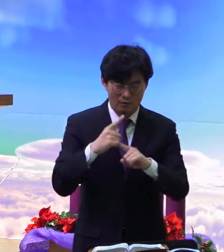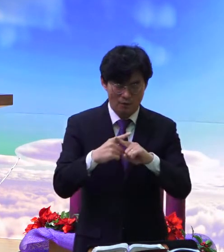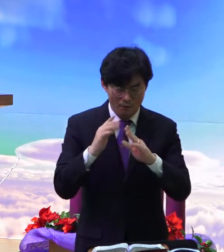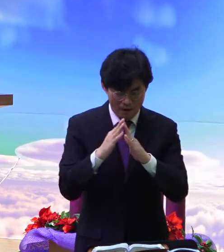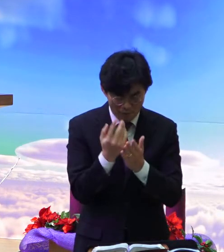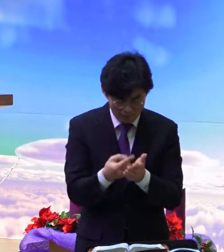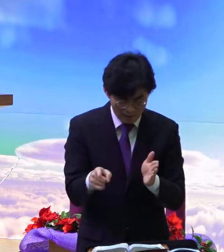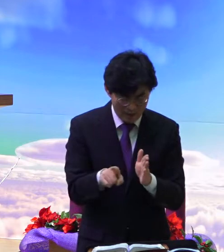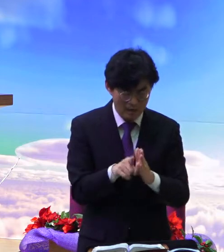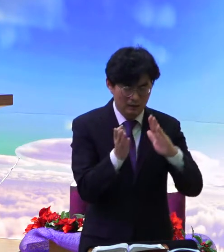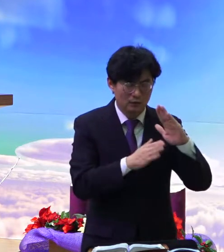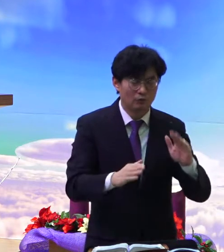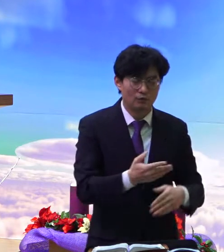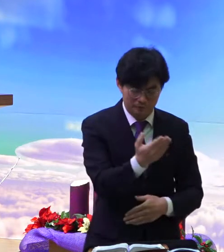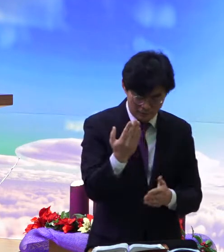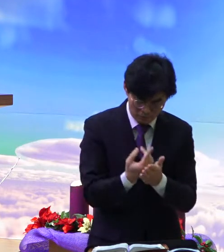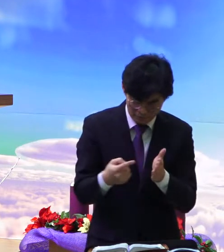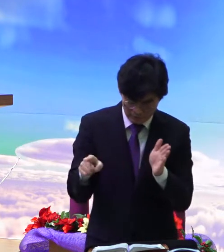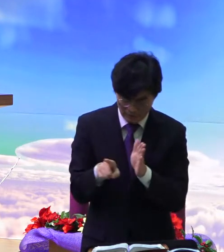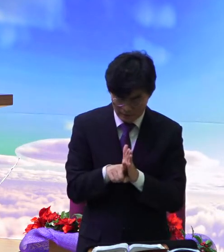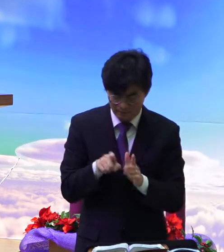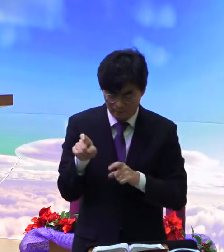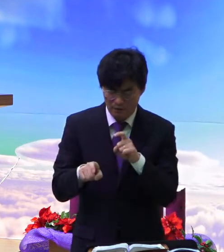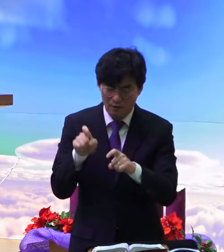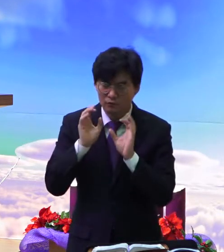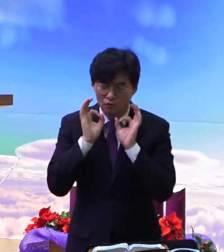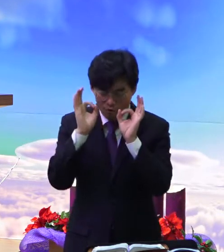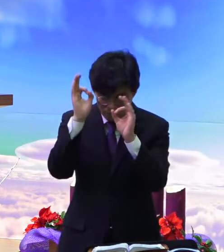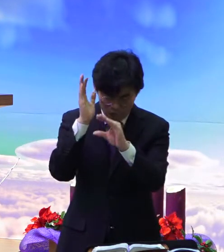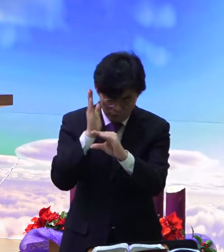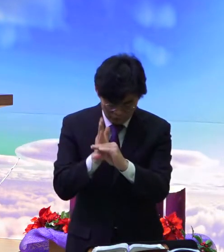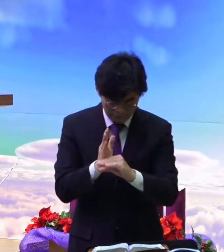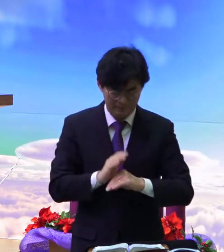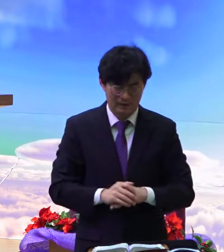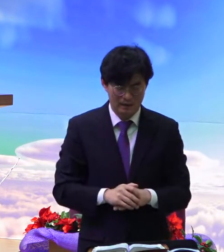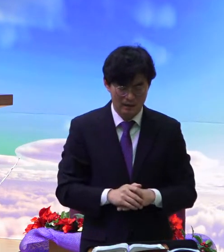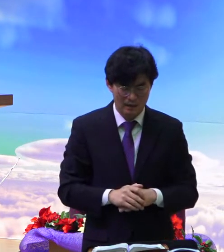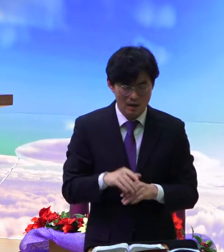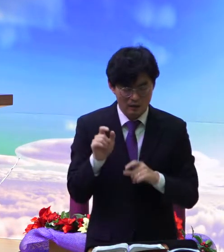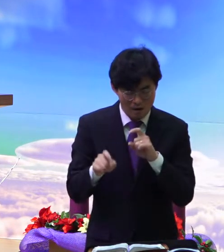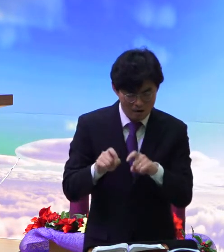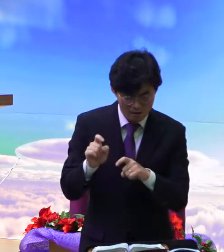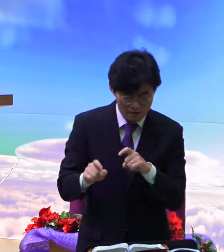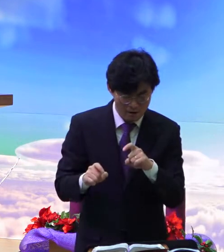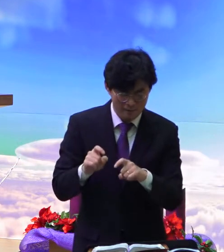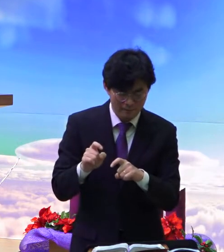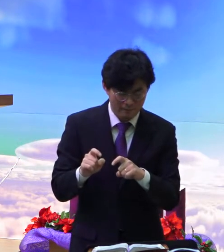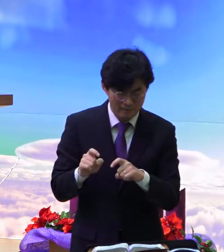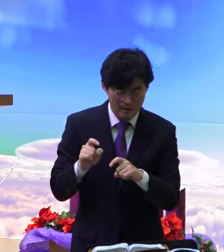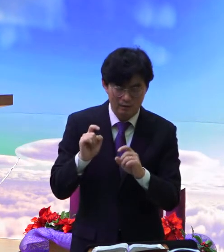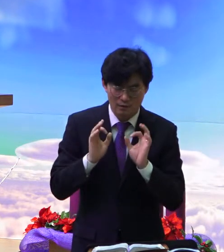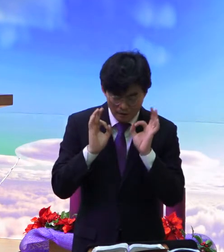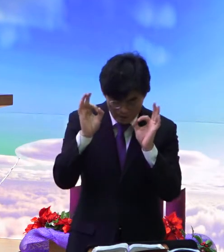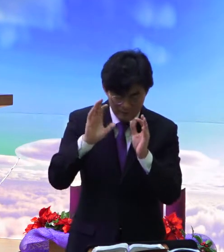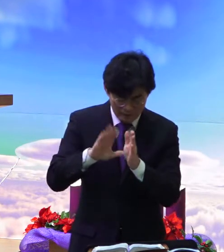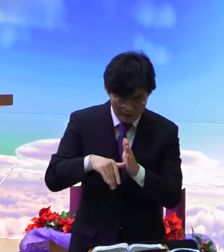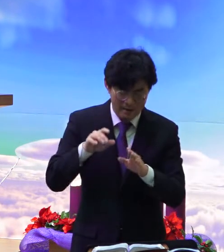성도들을 위하여 한 걸음씩 나아가고자 합니다. 그 걸음마다 성령님께서 함께 하여